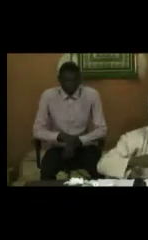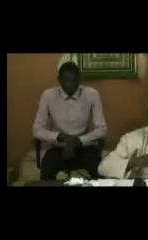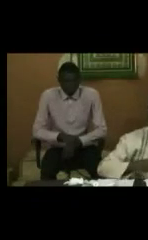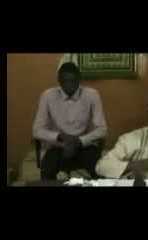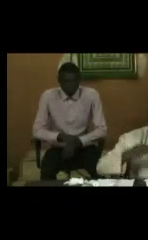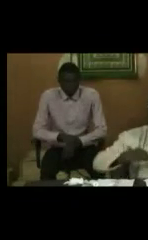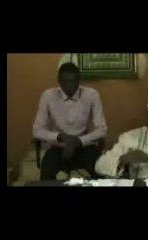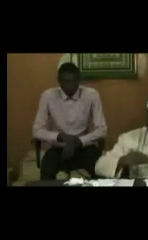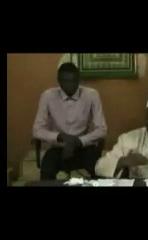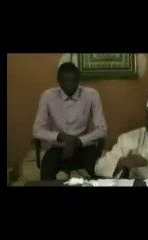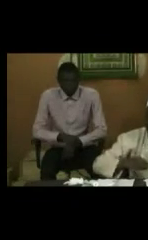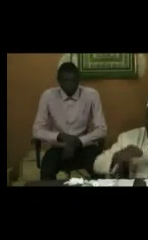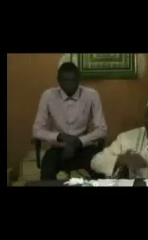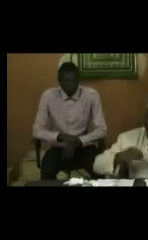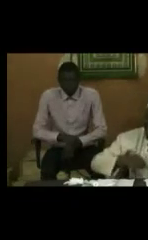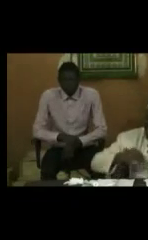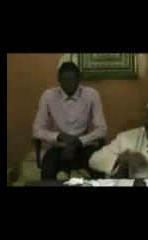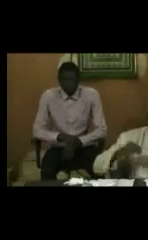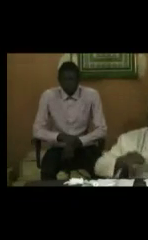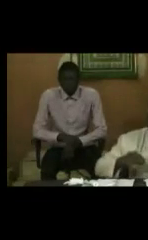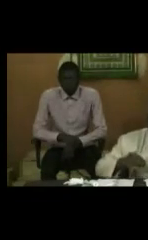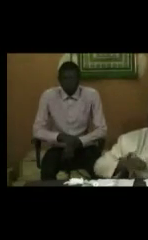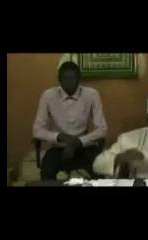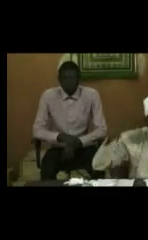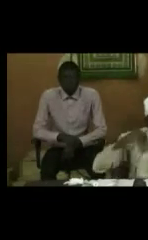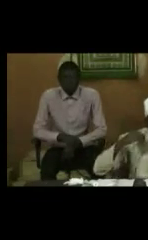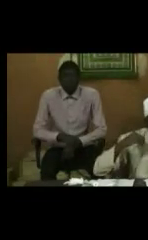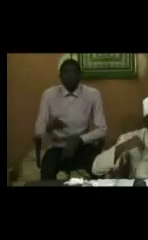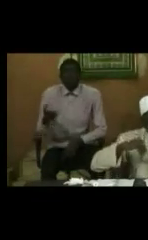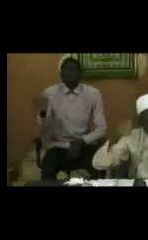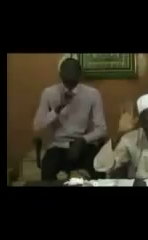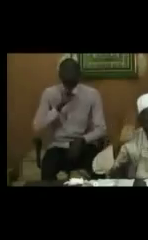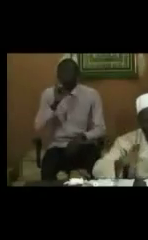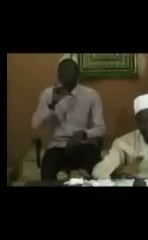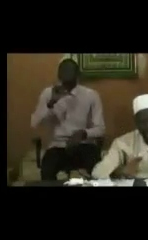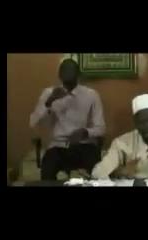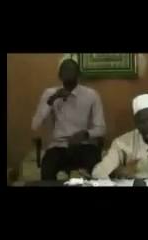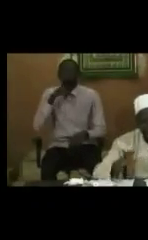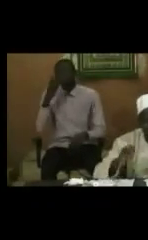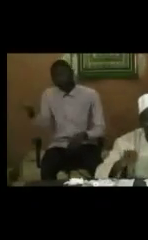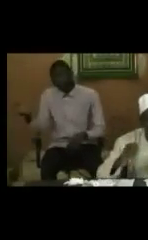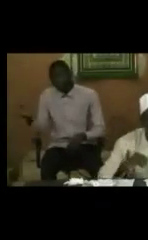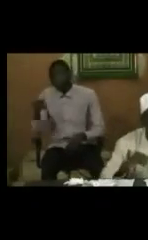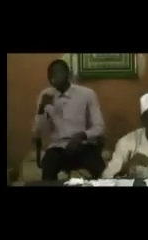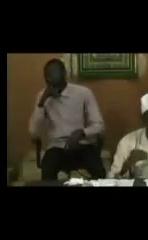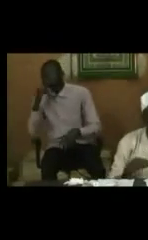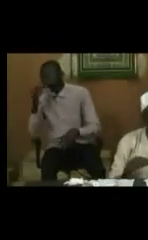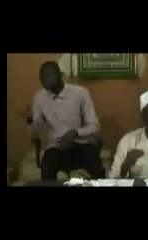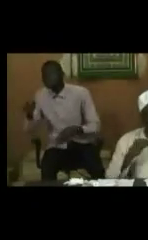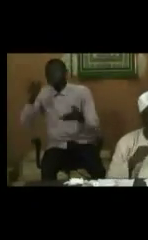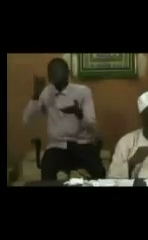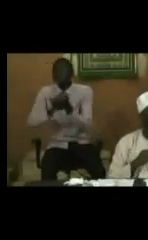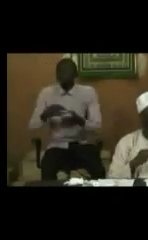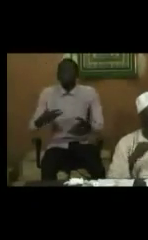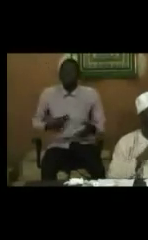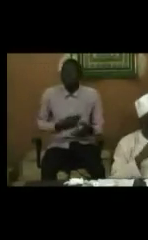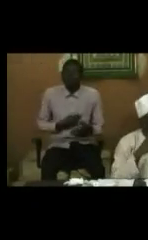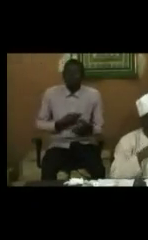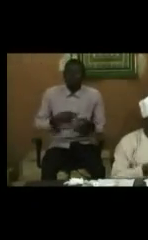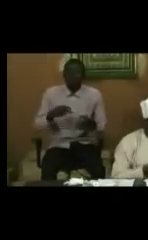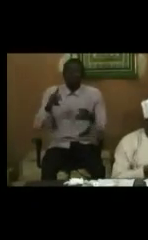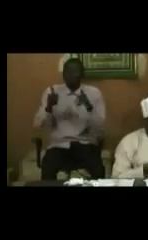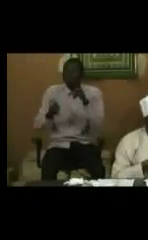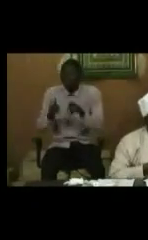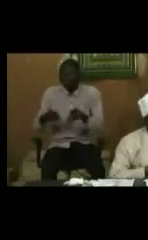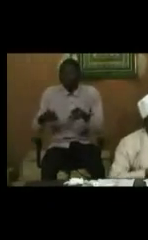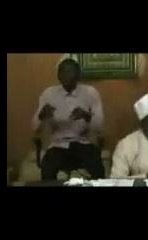oro ti enikeni ni kapa lati so lodo ara re amo oro ti yan ni kapa lati so lodo ara